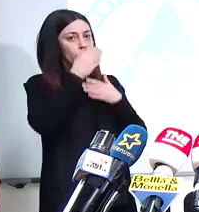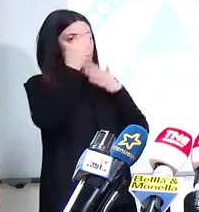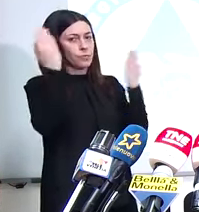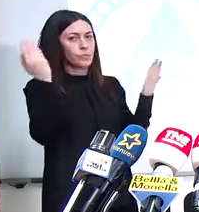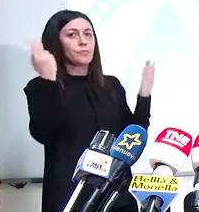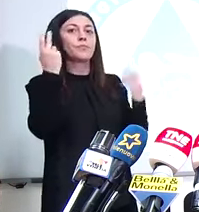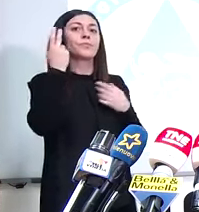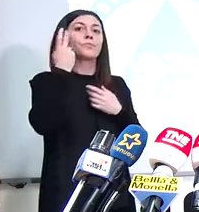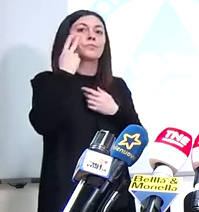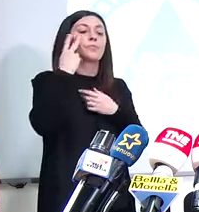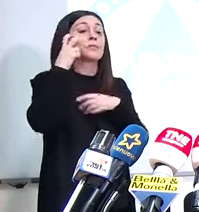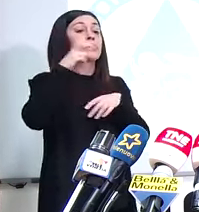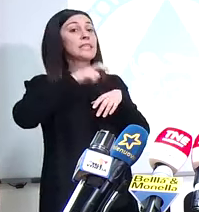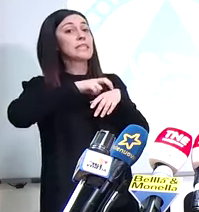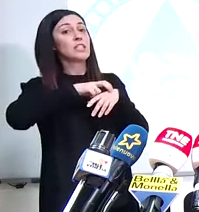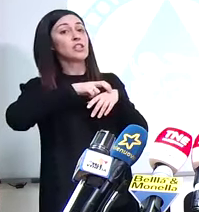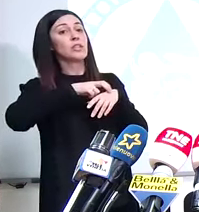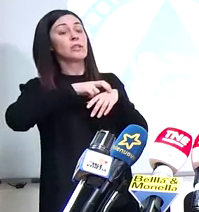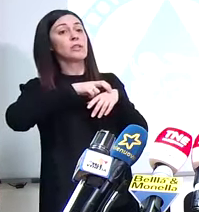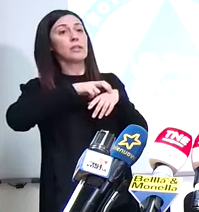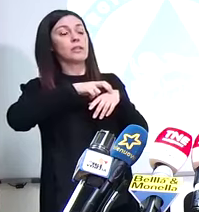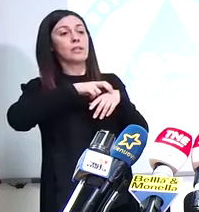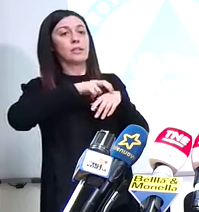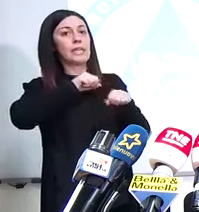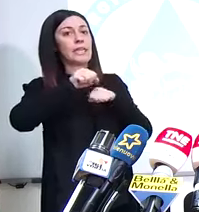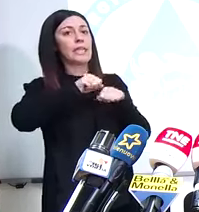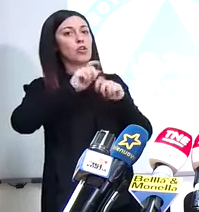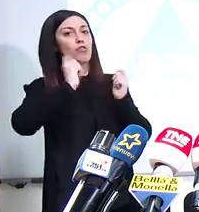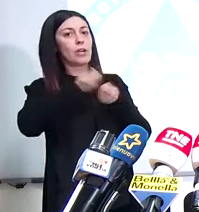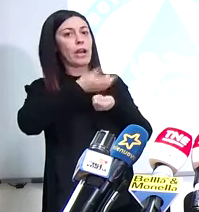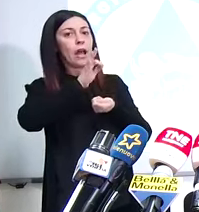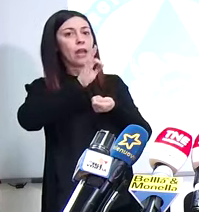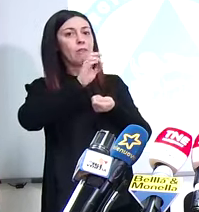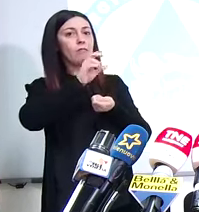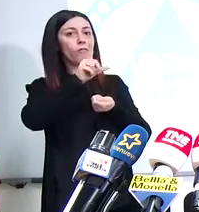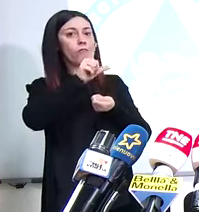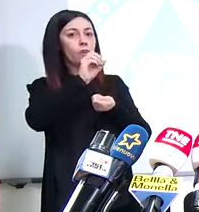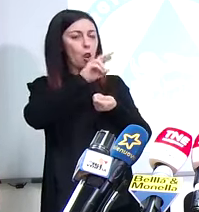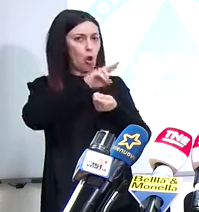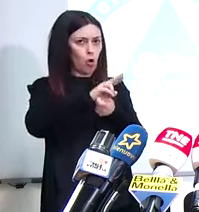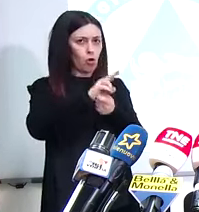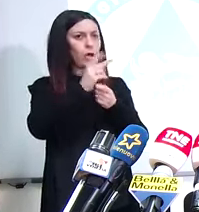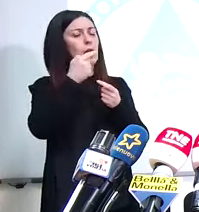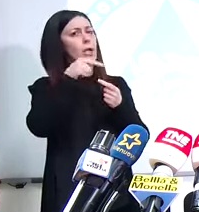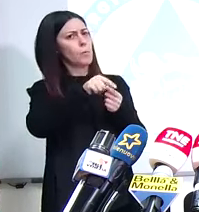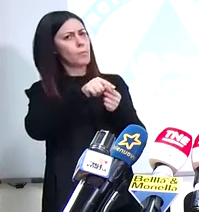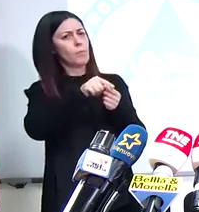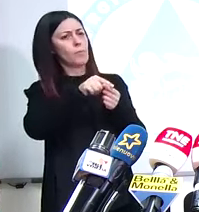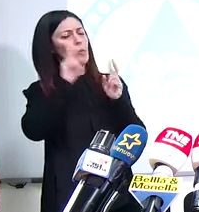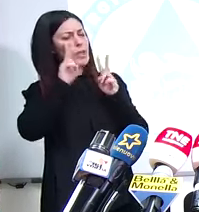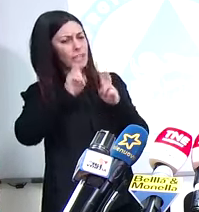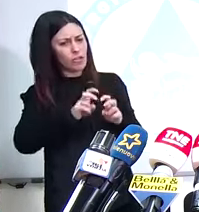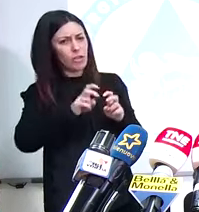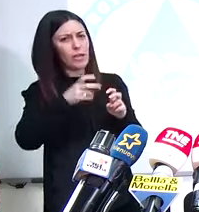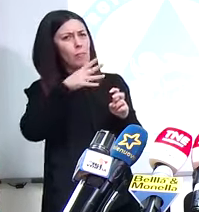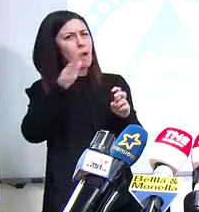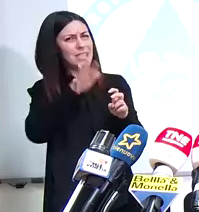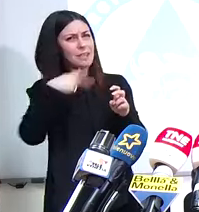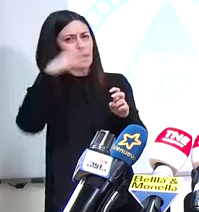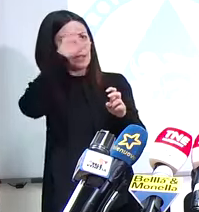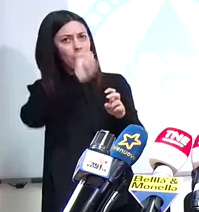generale floor cioè mi par di capire che siete riusciti a dimostrare chiesi che sul mercato esiste una quota aggiuntiva di di farmaci